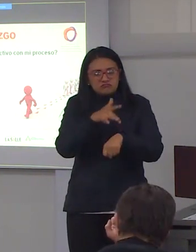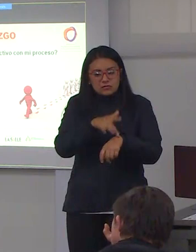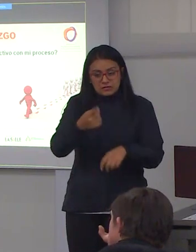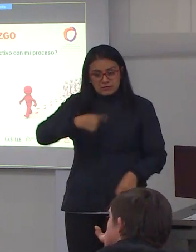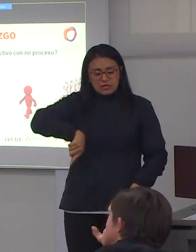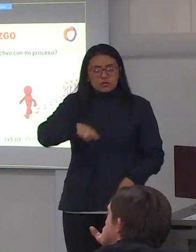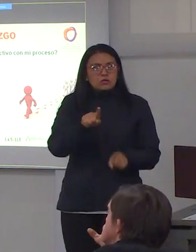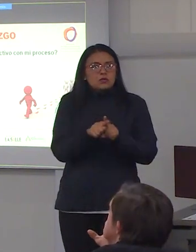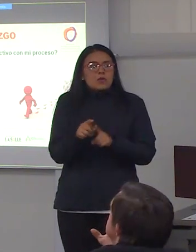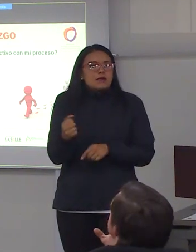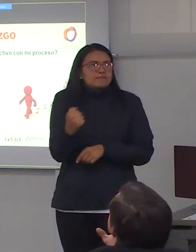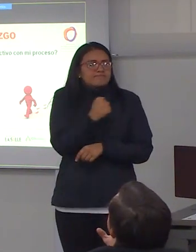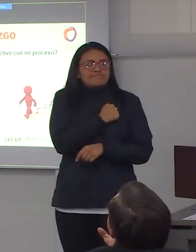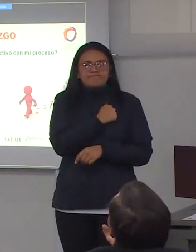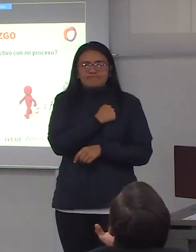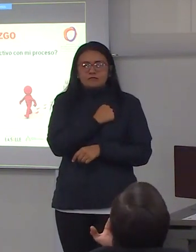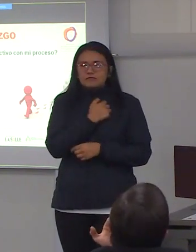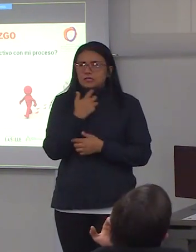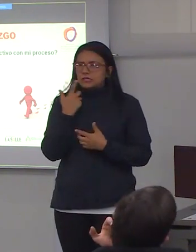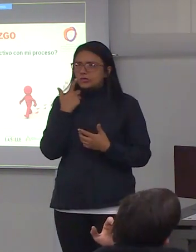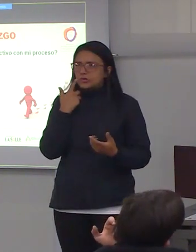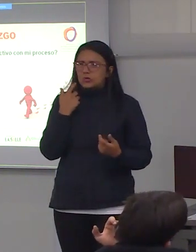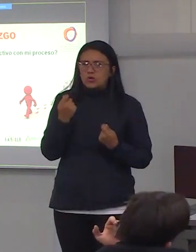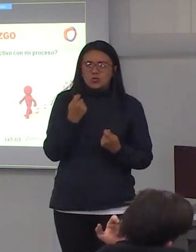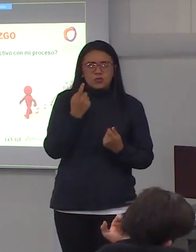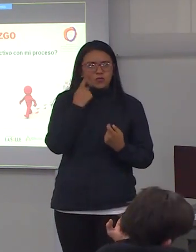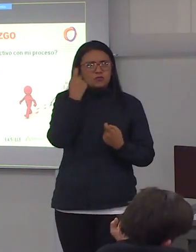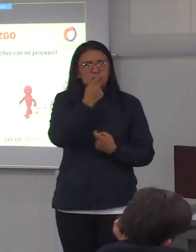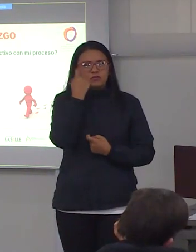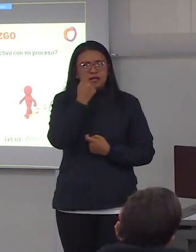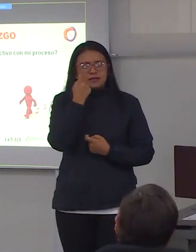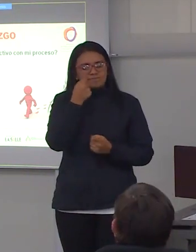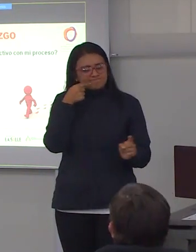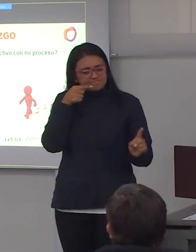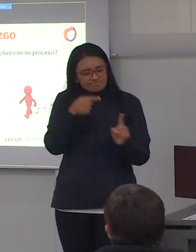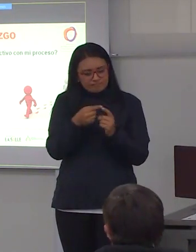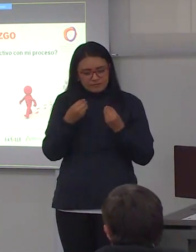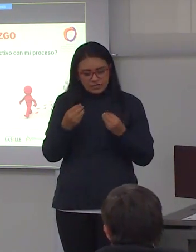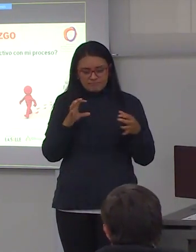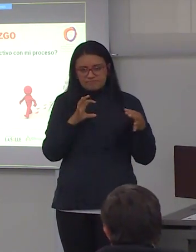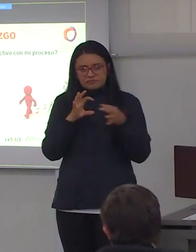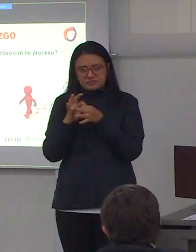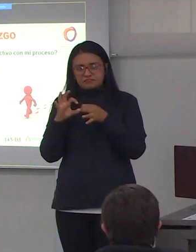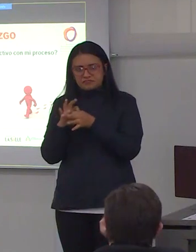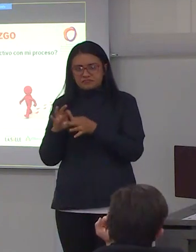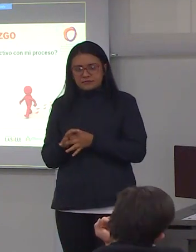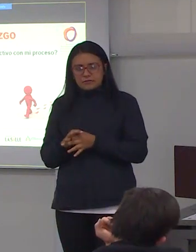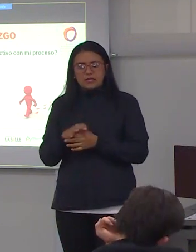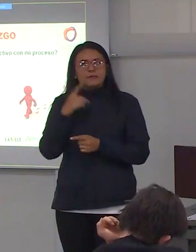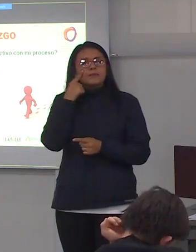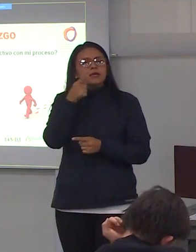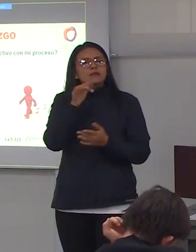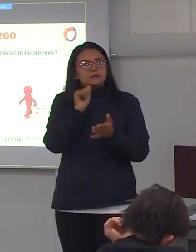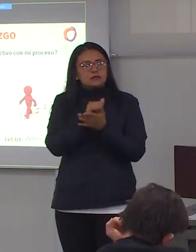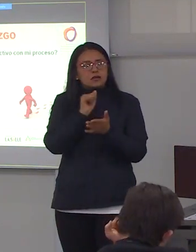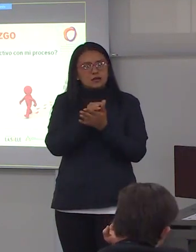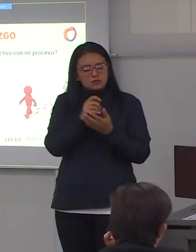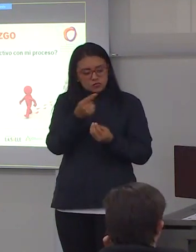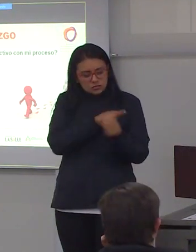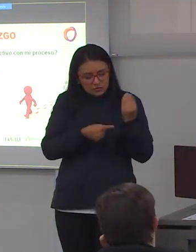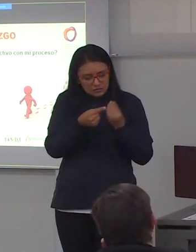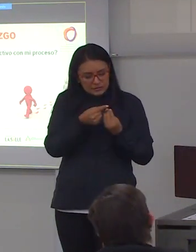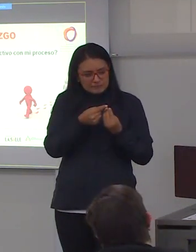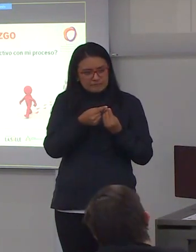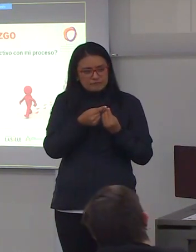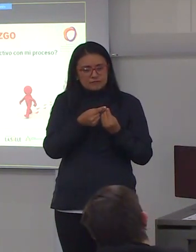nosotros se volvió una pasión empezar a buscar esa razón para que engrane con todo es empezar a hacer un rediseño